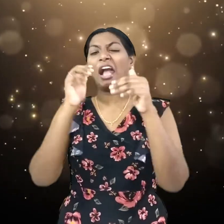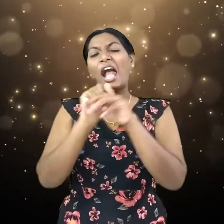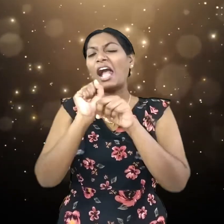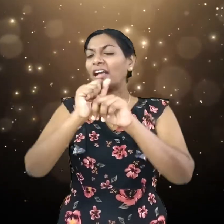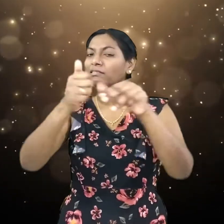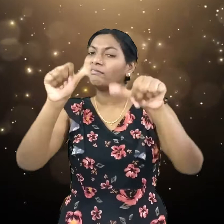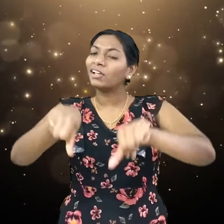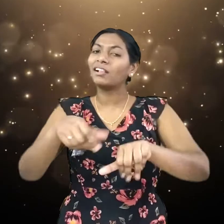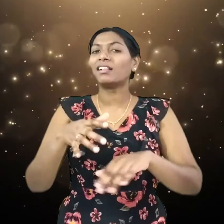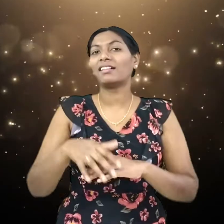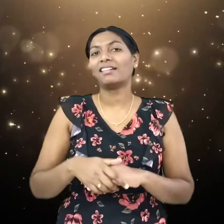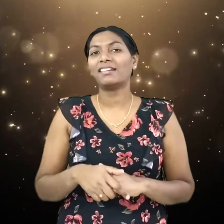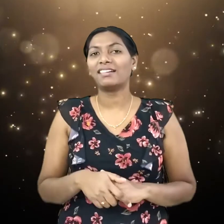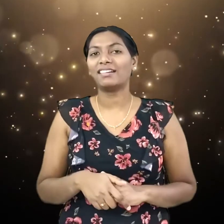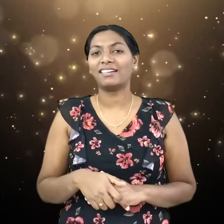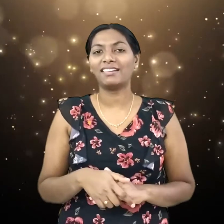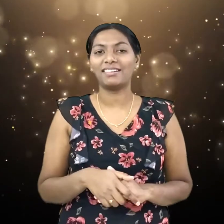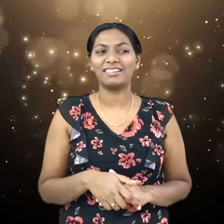कर पाओगे,